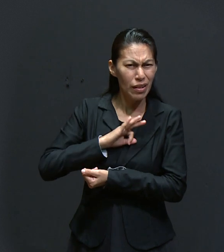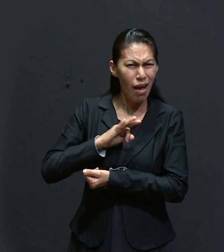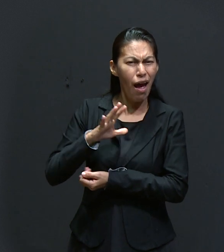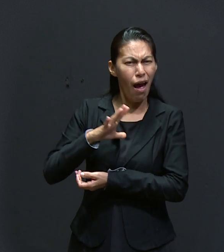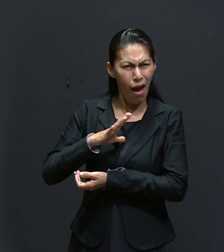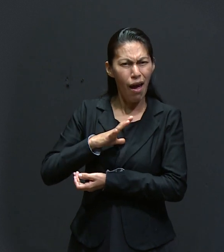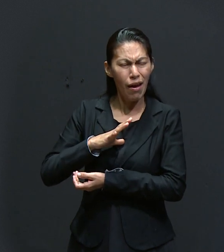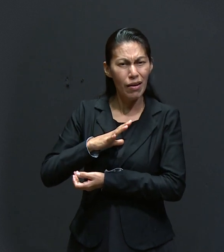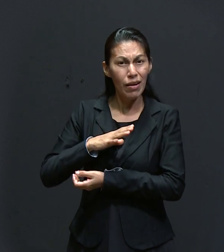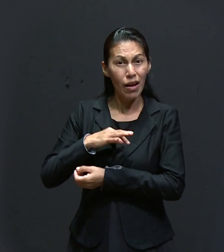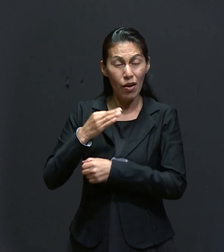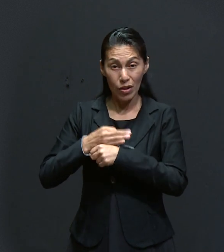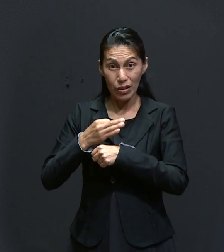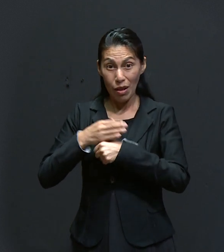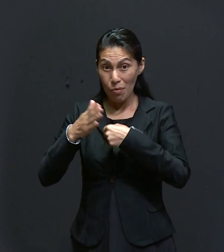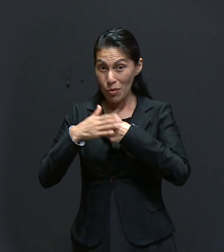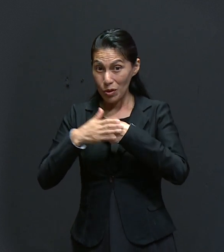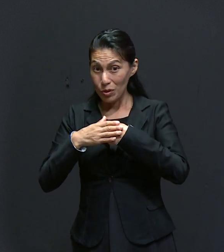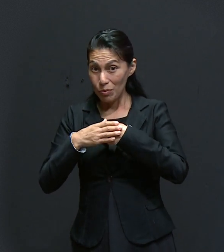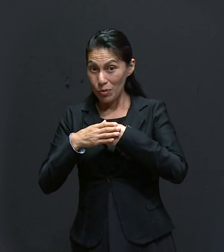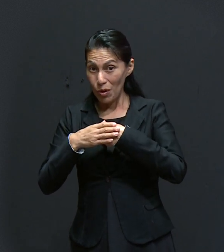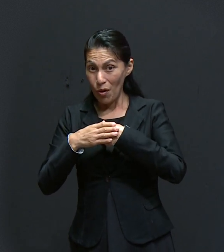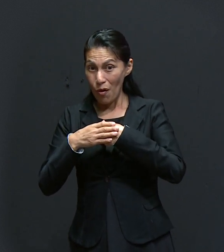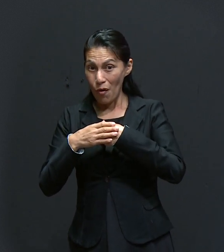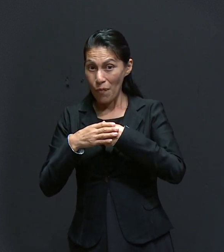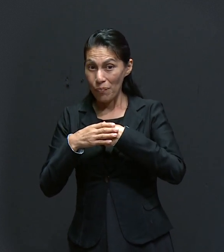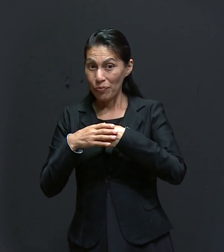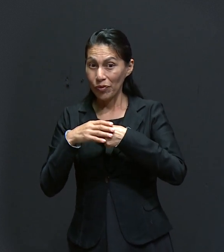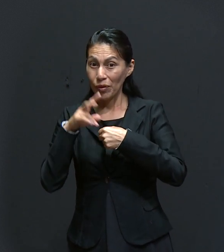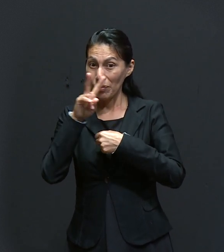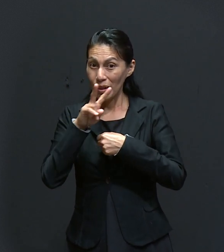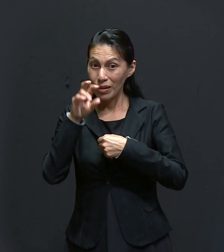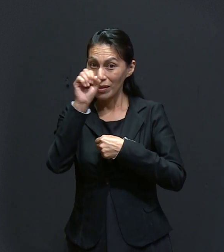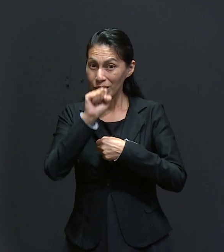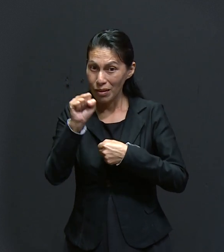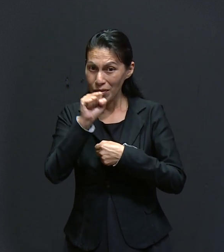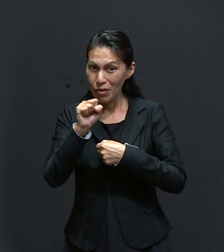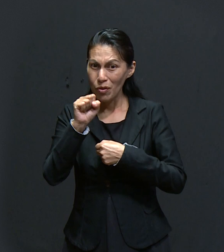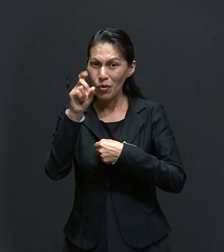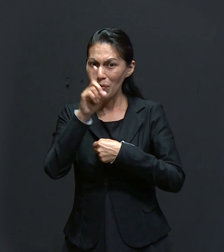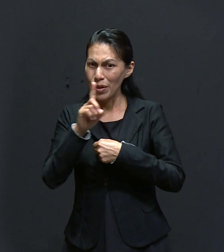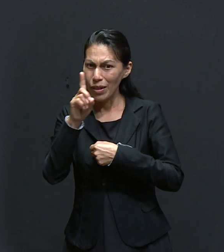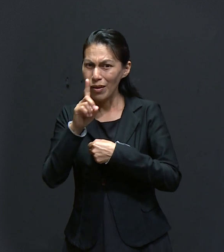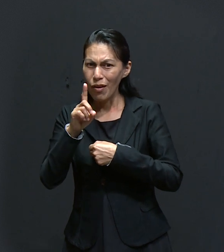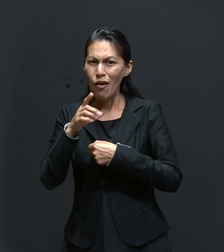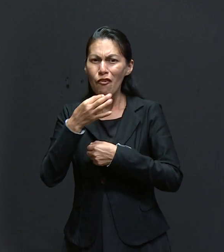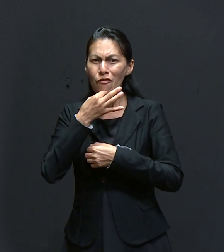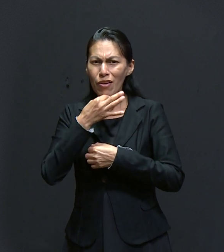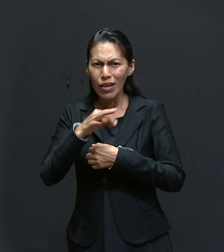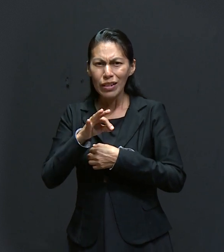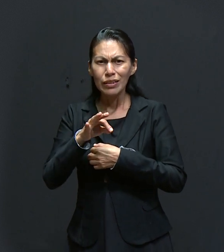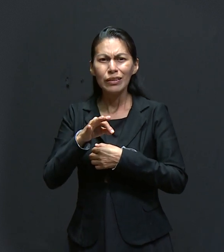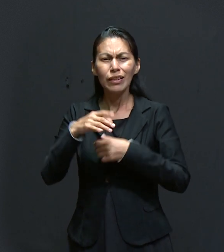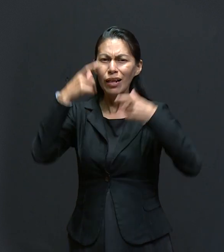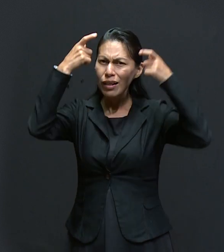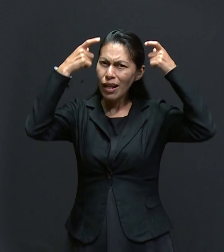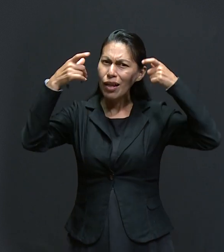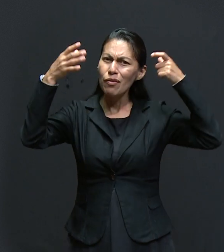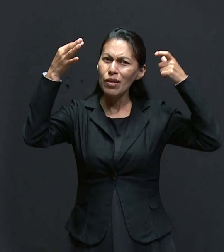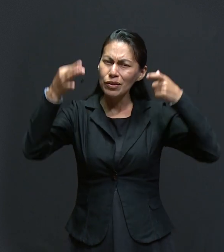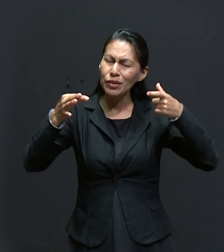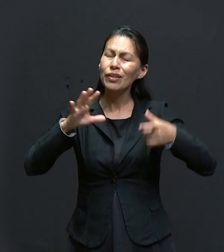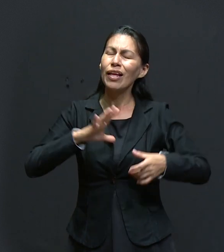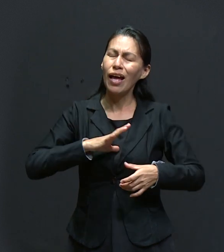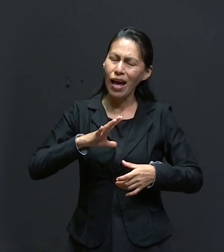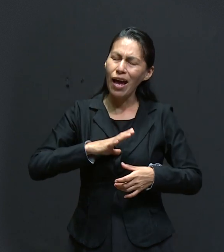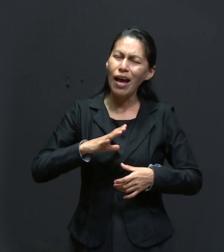de semana también tenemos graduaciones en la universidad de montemorelos felicitamos a todos los graduandos y rogamos